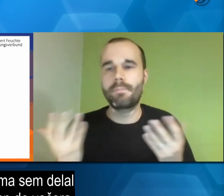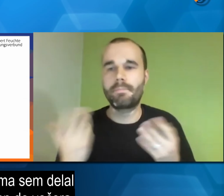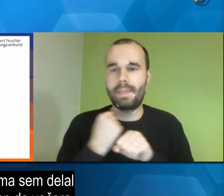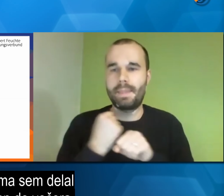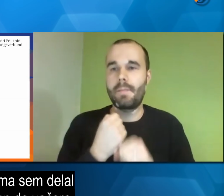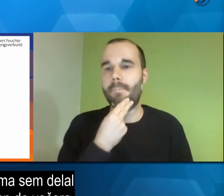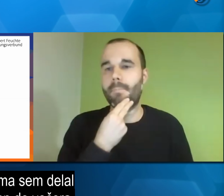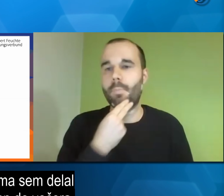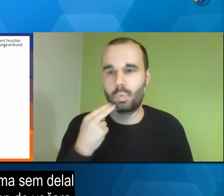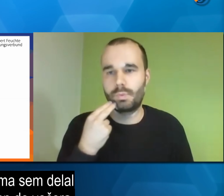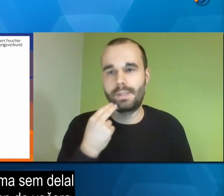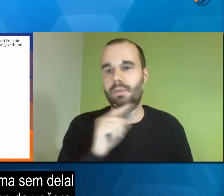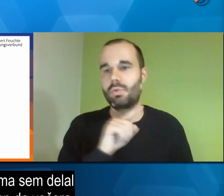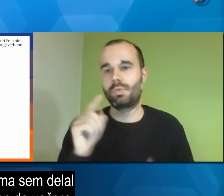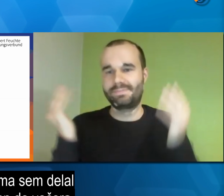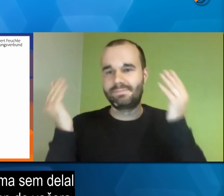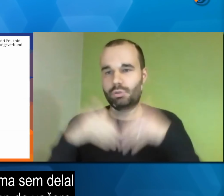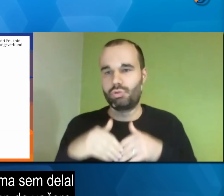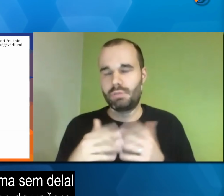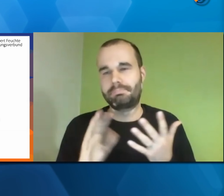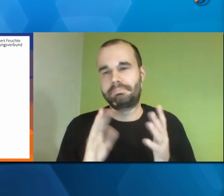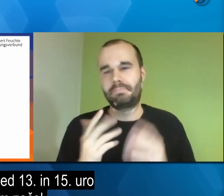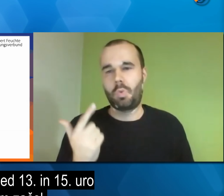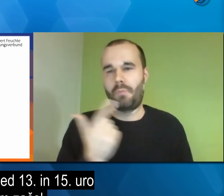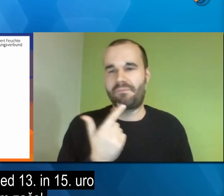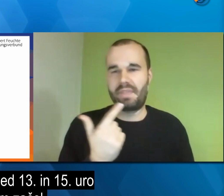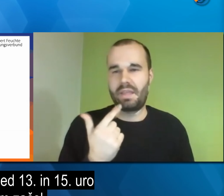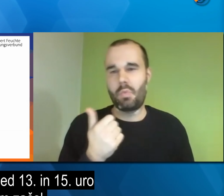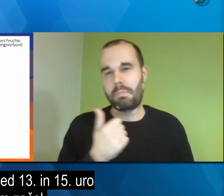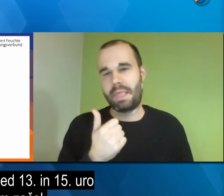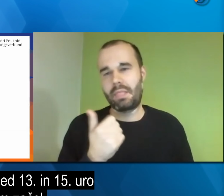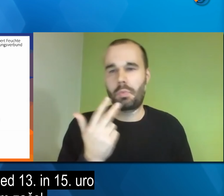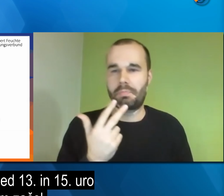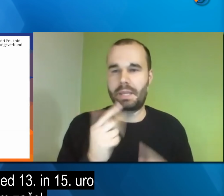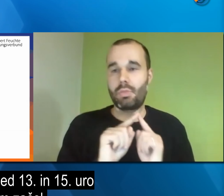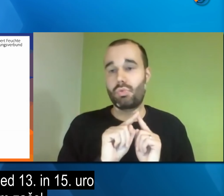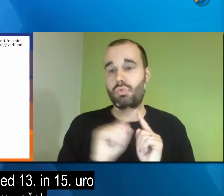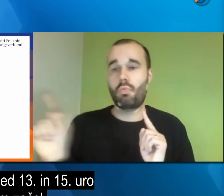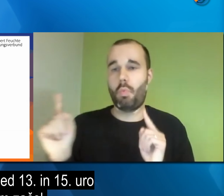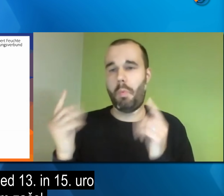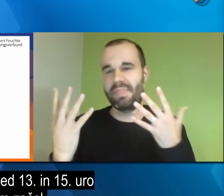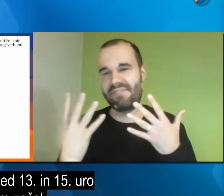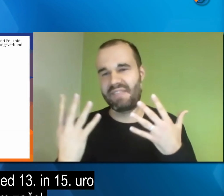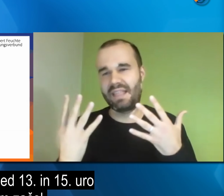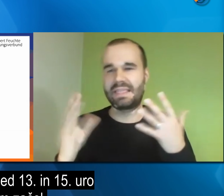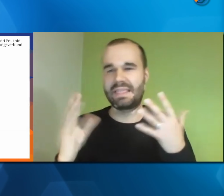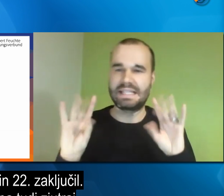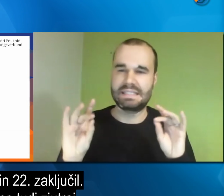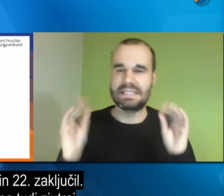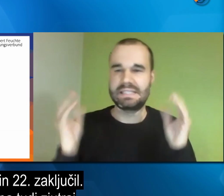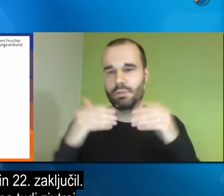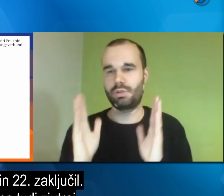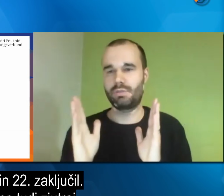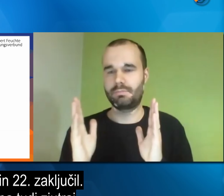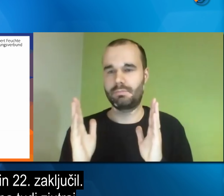Večinoma sem delal popoldan do večera, približno med 1 in 3 sem začel, pa potem